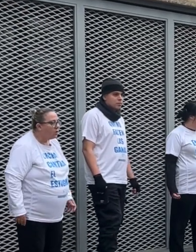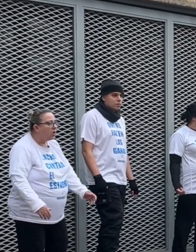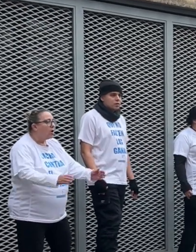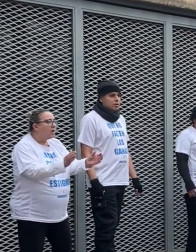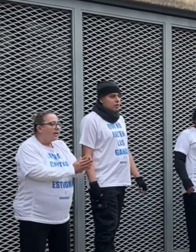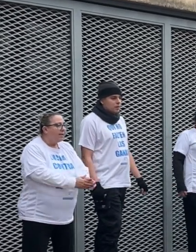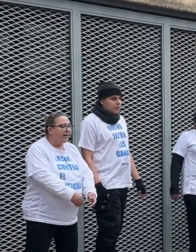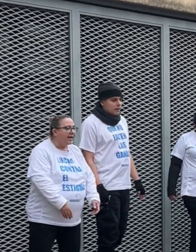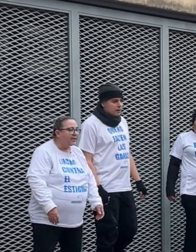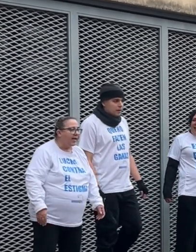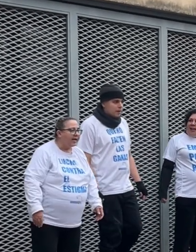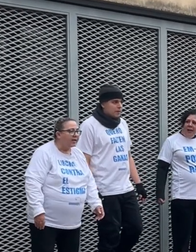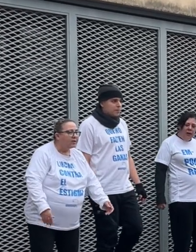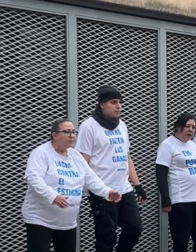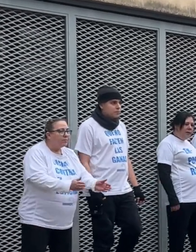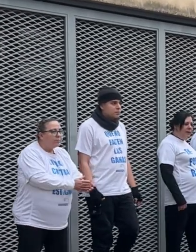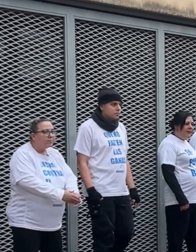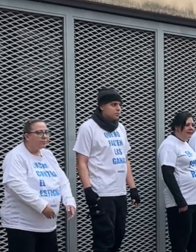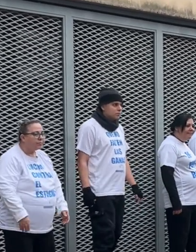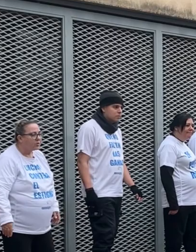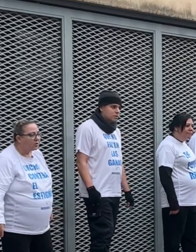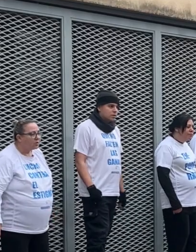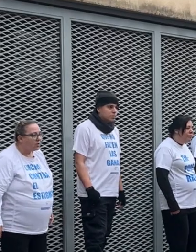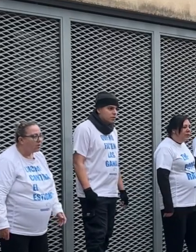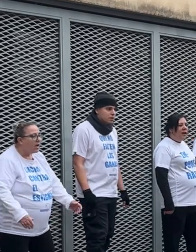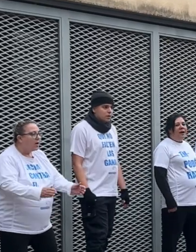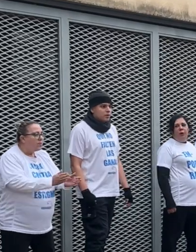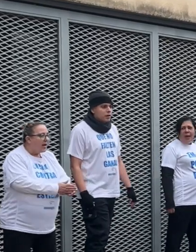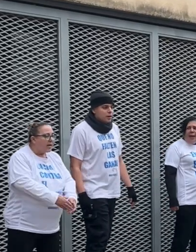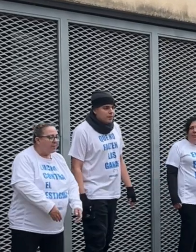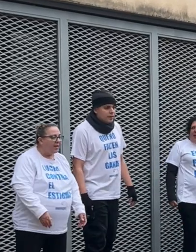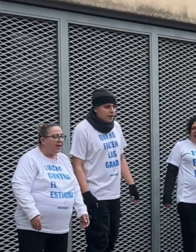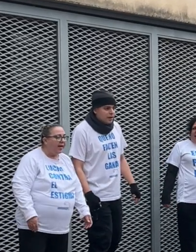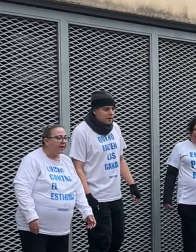con todo, lucha contra el estigma.